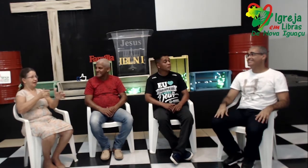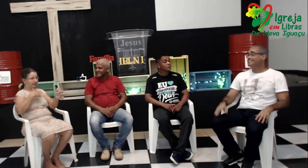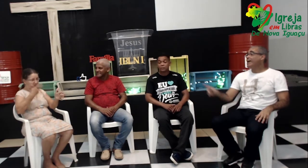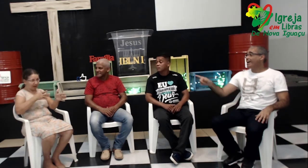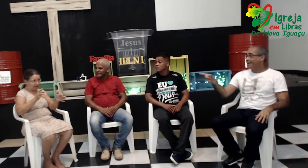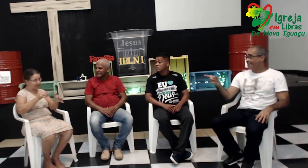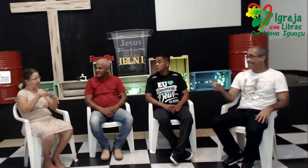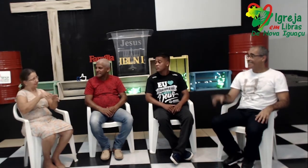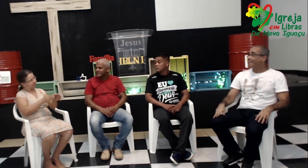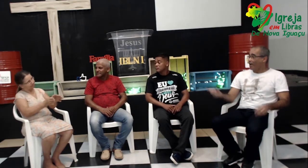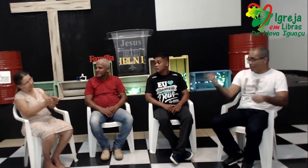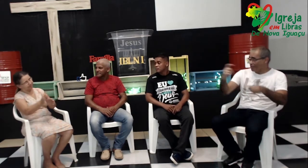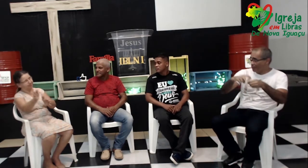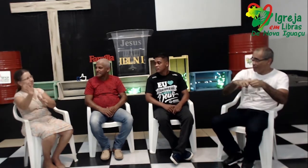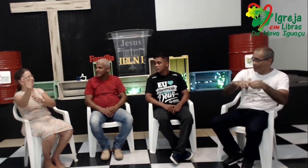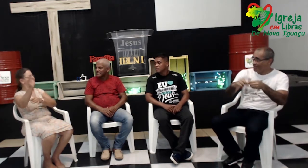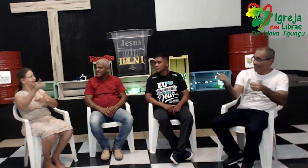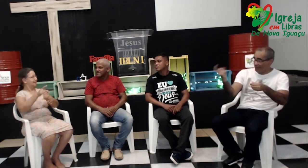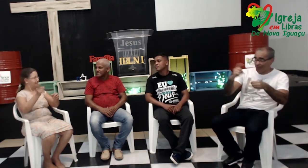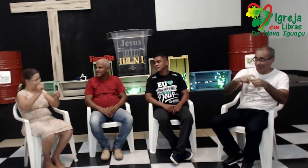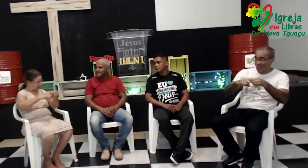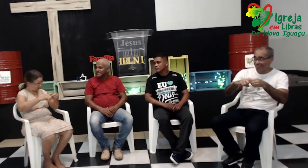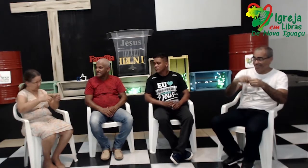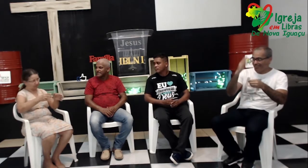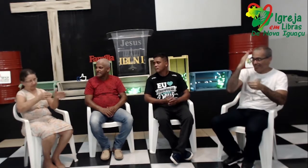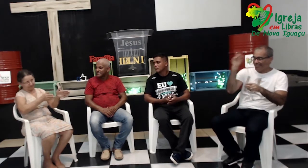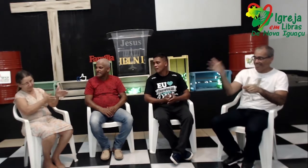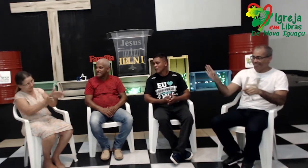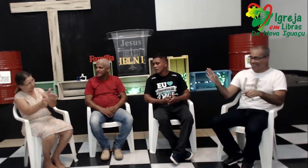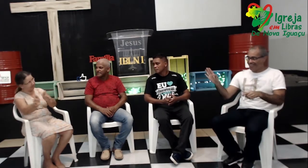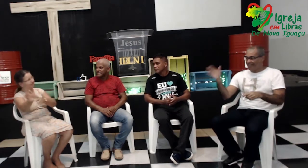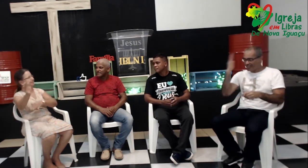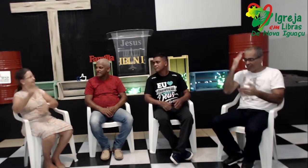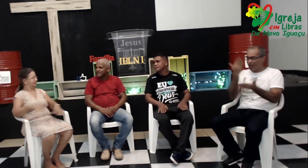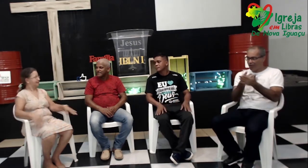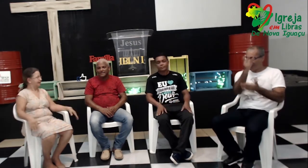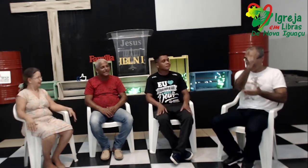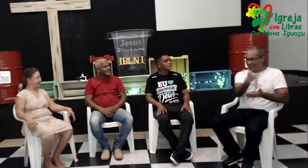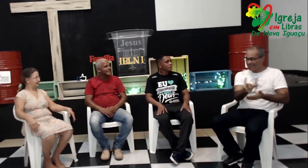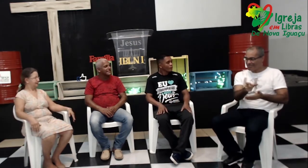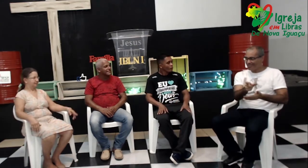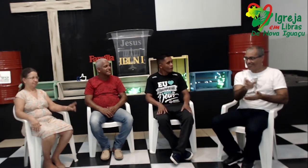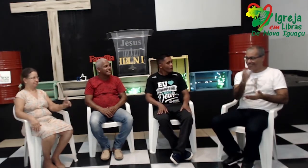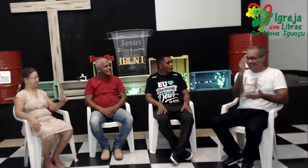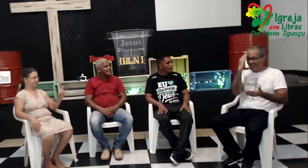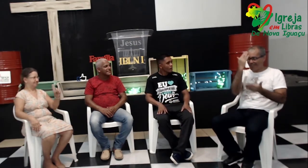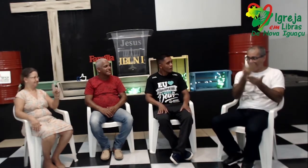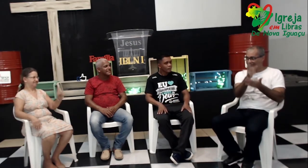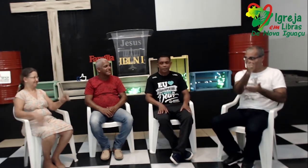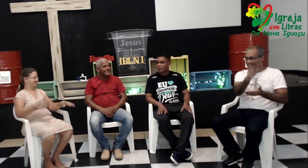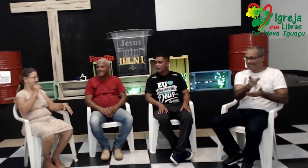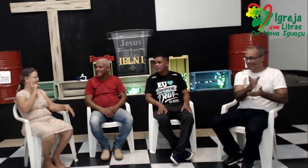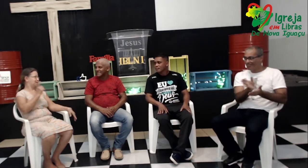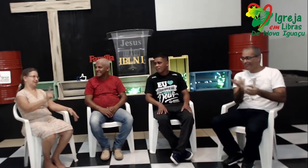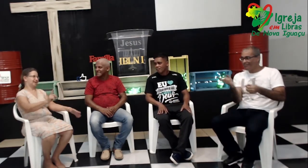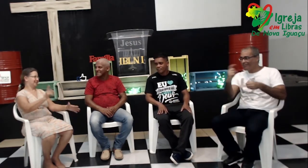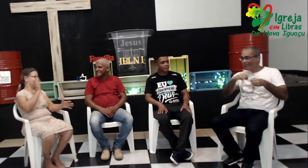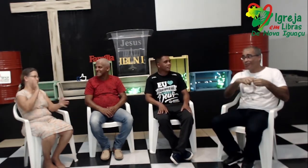avisaram, né? E aí eu fui por outro caminho para poder chegar, né? Aí você não confiou